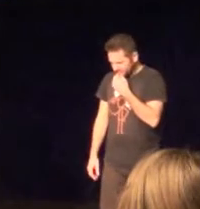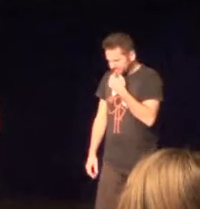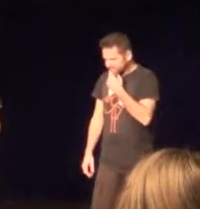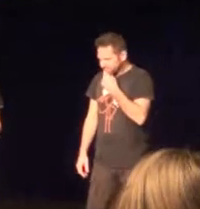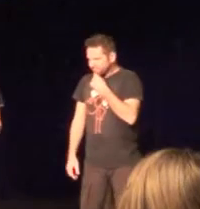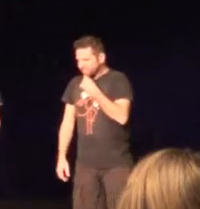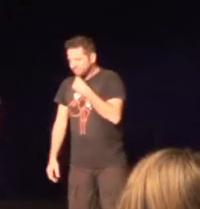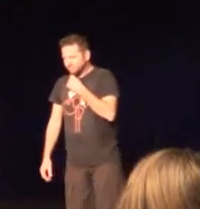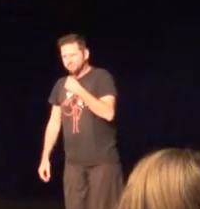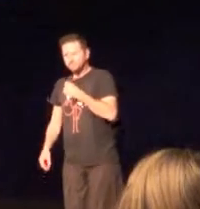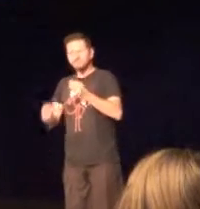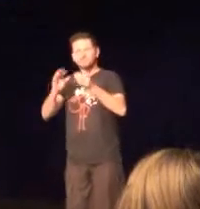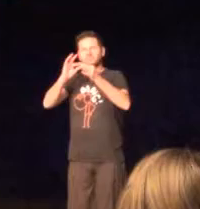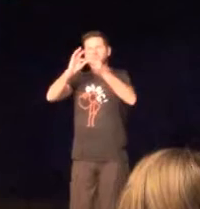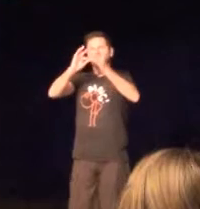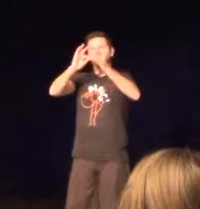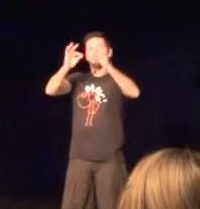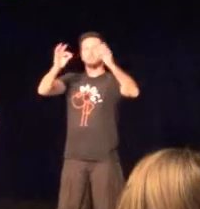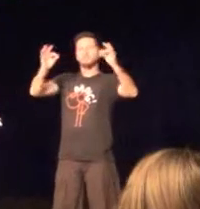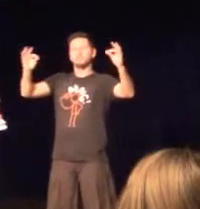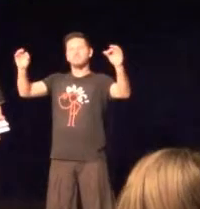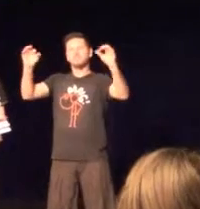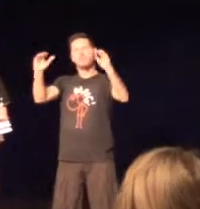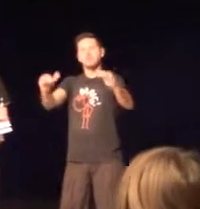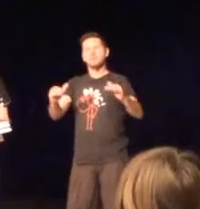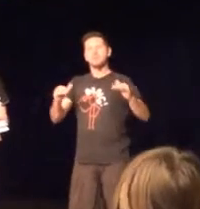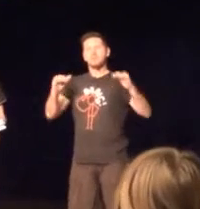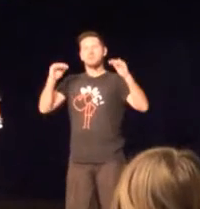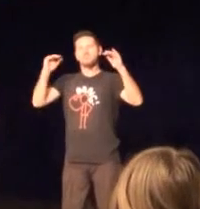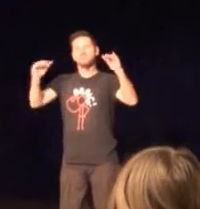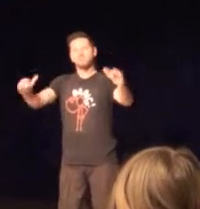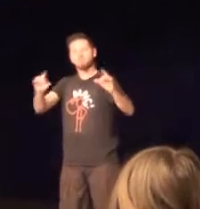Certainement pas les mêmes phrases, ni les mêmes mots.